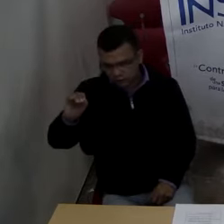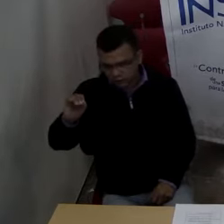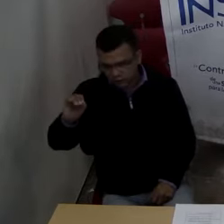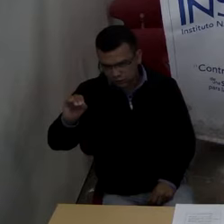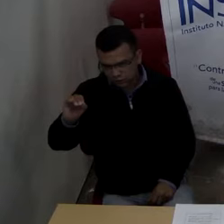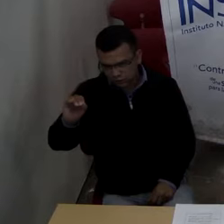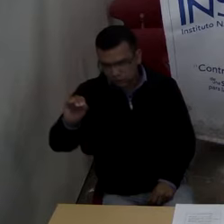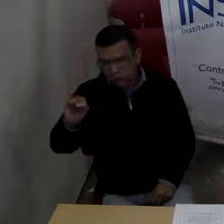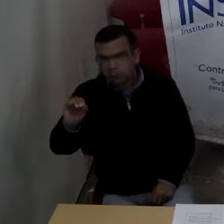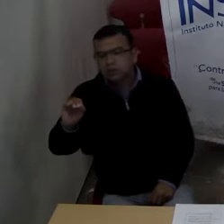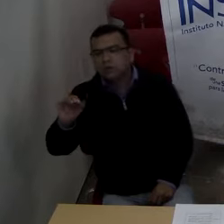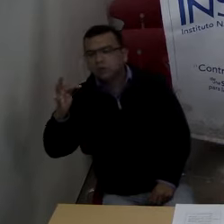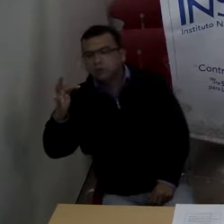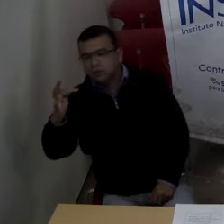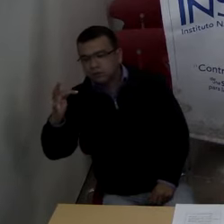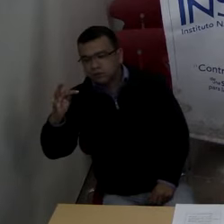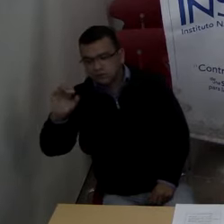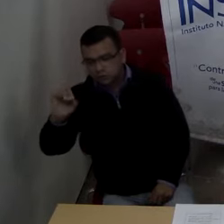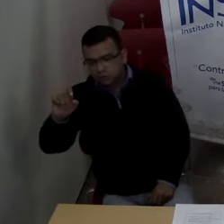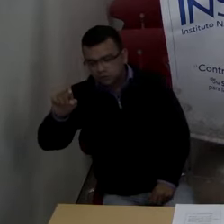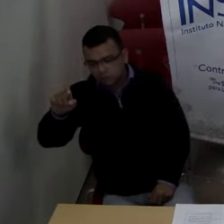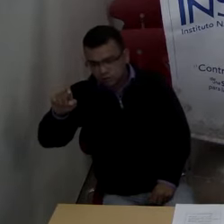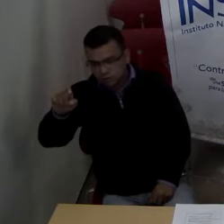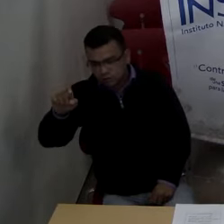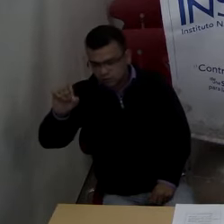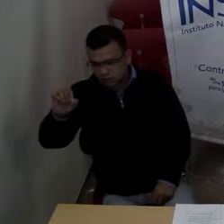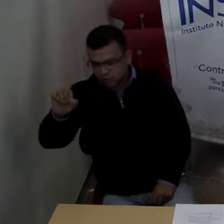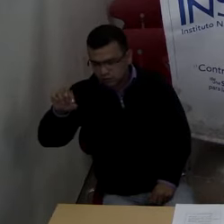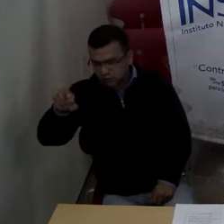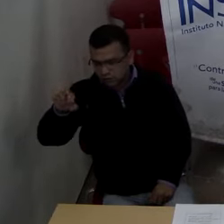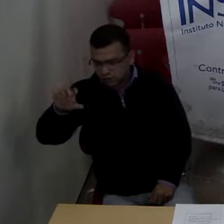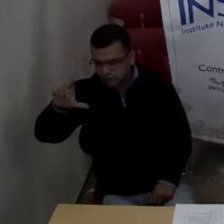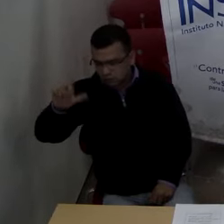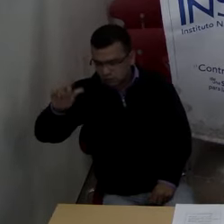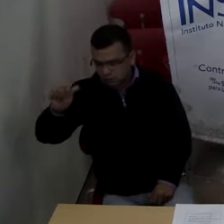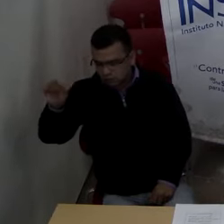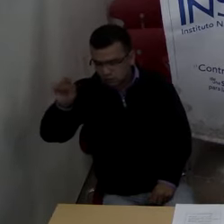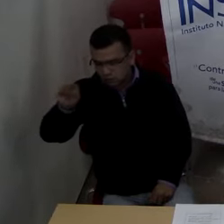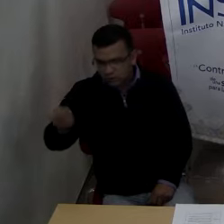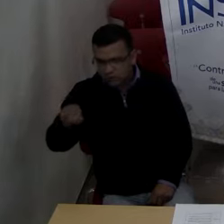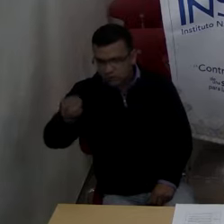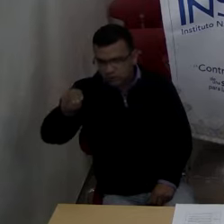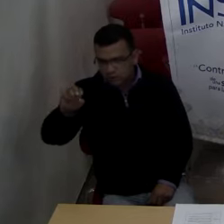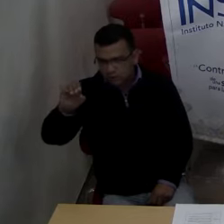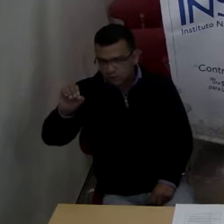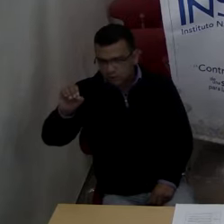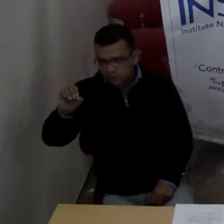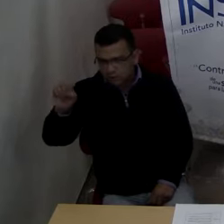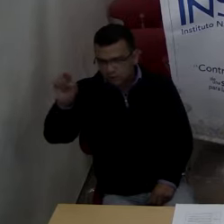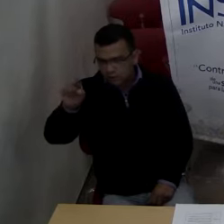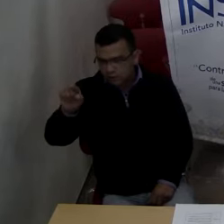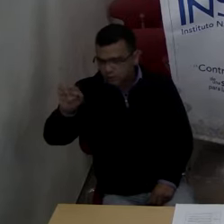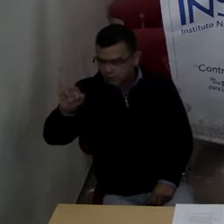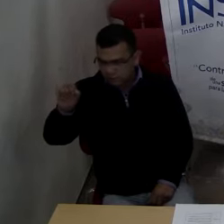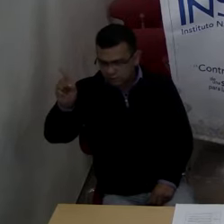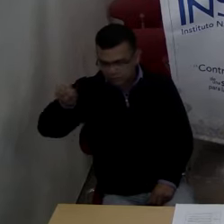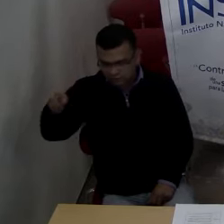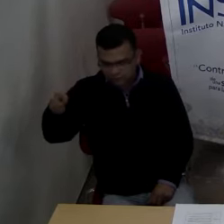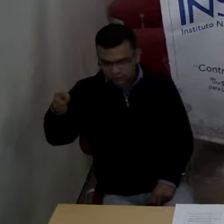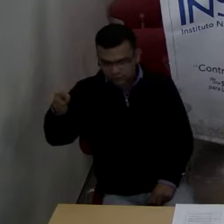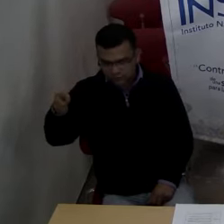control prenatal. ¿Para qué? Para que nos tomen los exámenes que nos van a mostrar